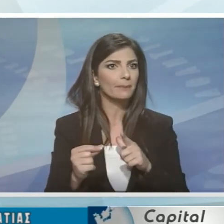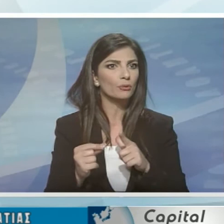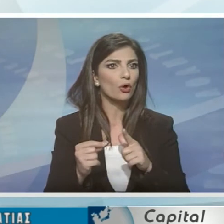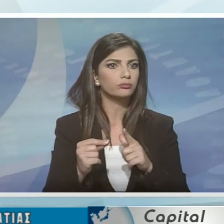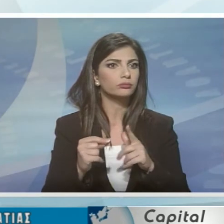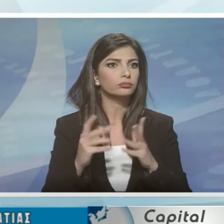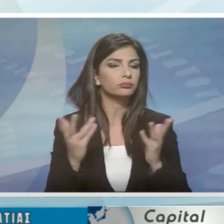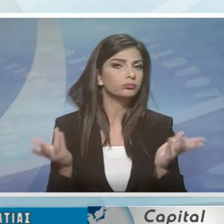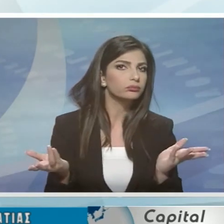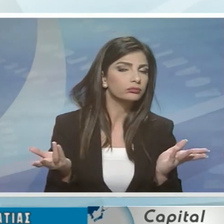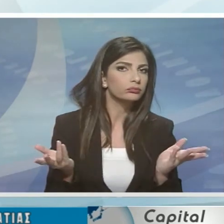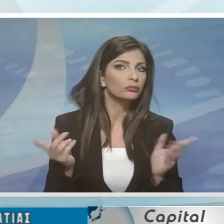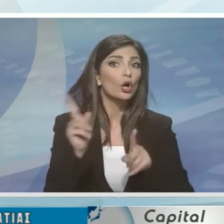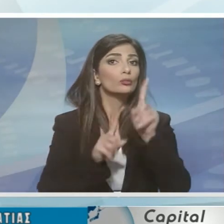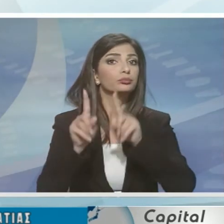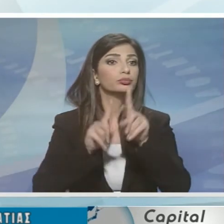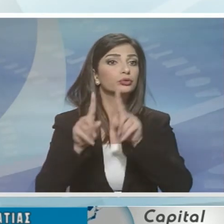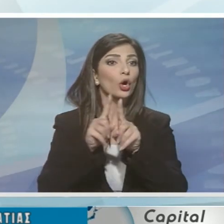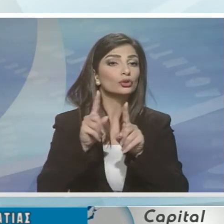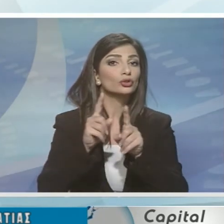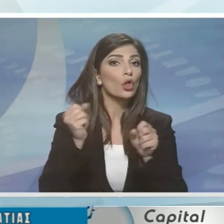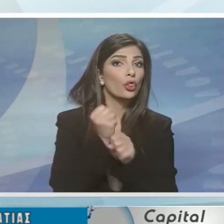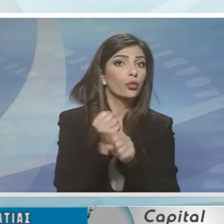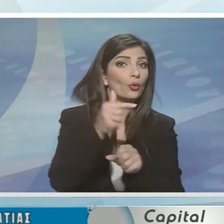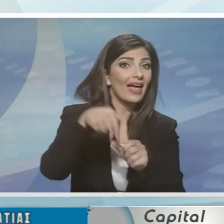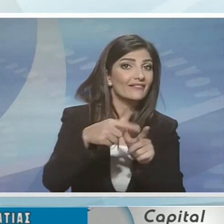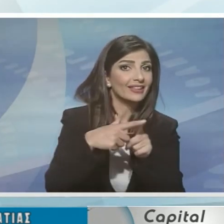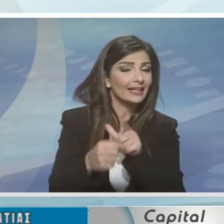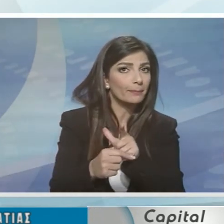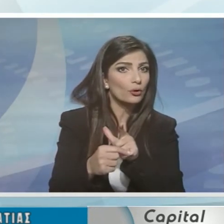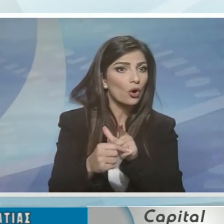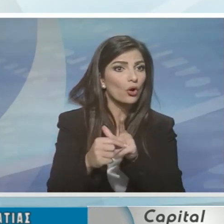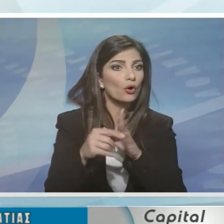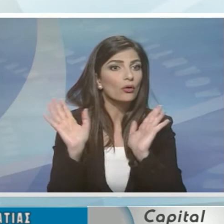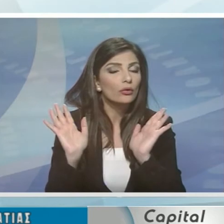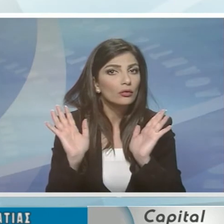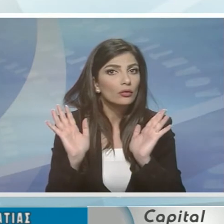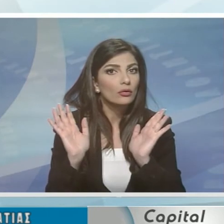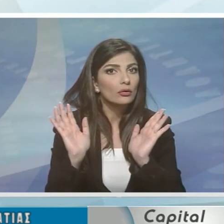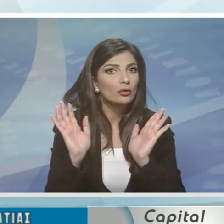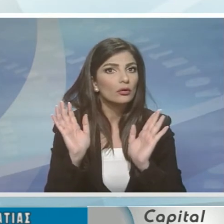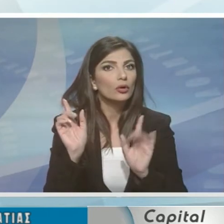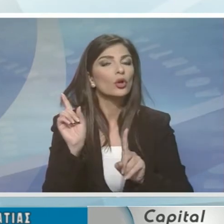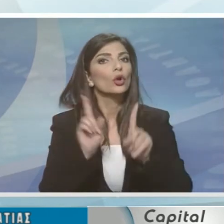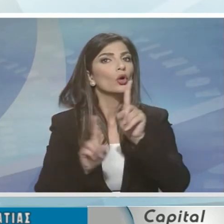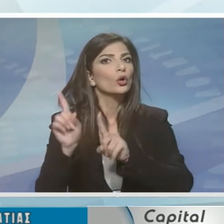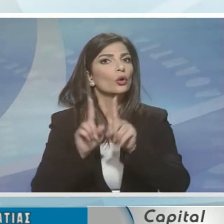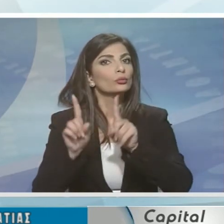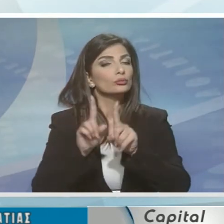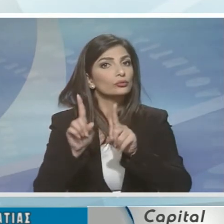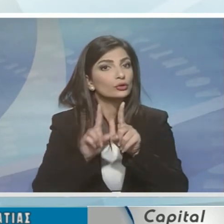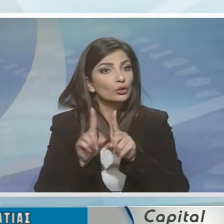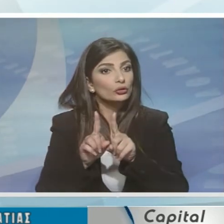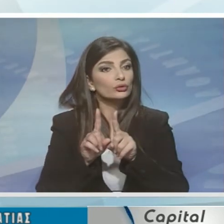Ευρωπαίοι υπήκοοι ή υπήκοοι τρίτων χωρών που εργάζονται στη Δημοκρατία, υπήκοοι χωρών που ευρίσκονται σε εντεταλμένη